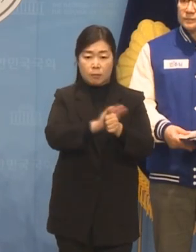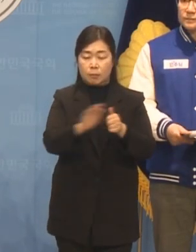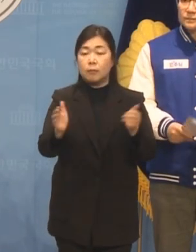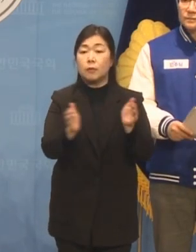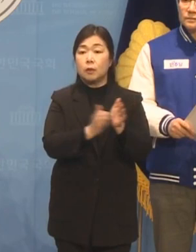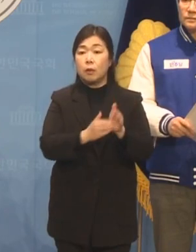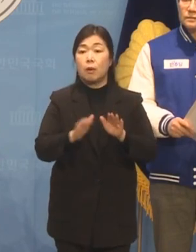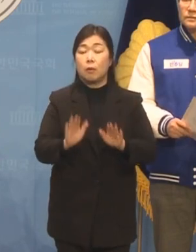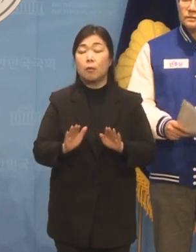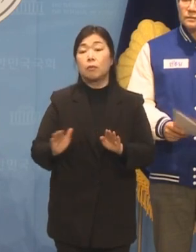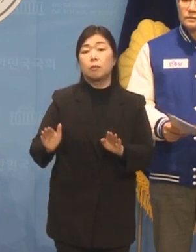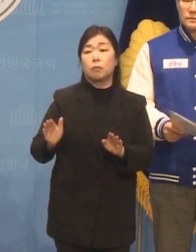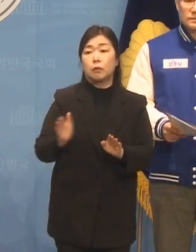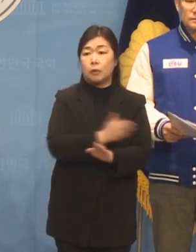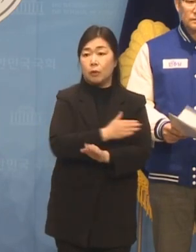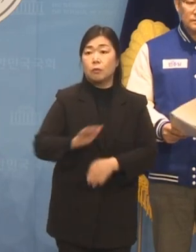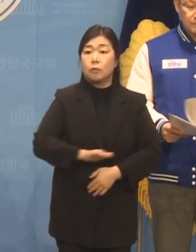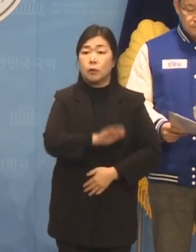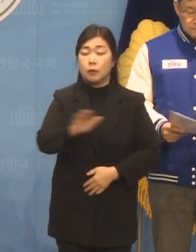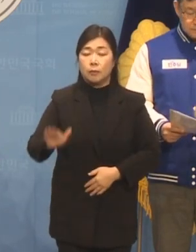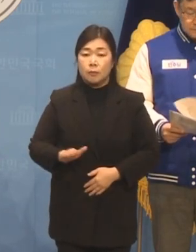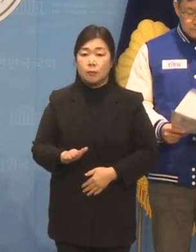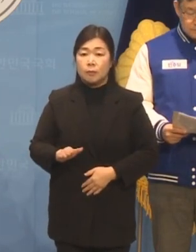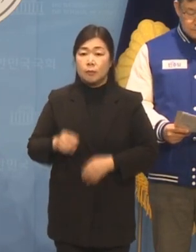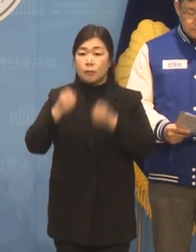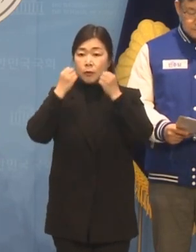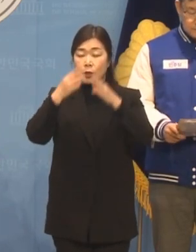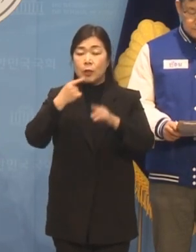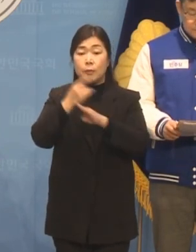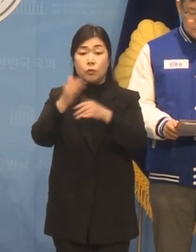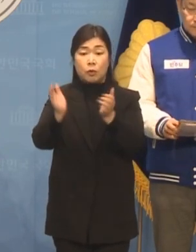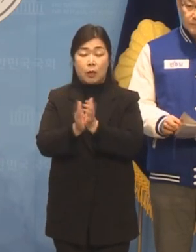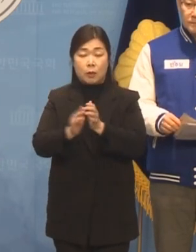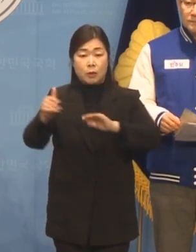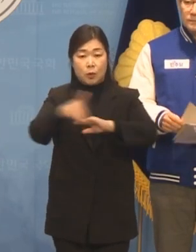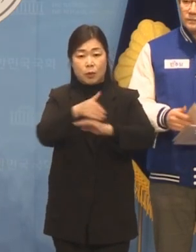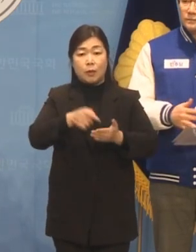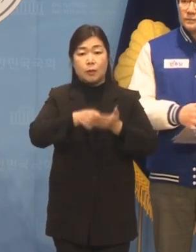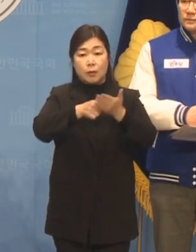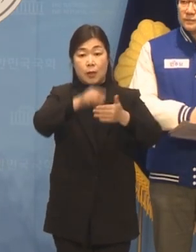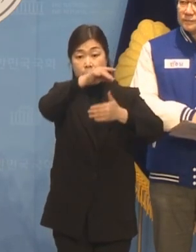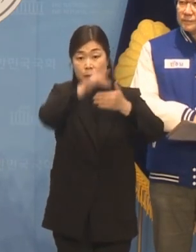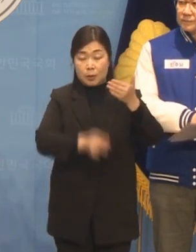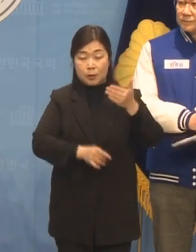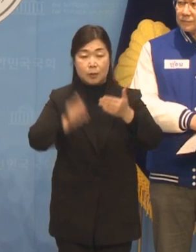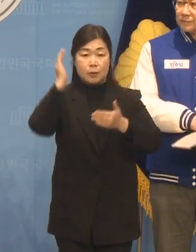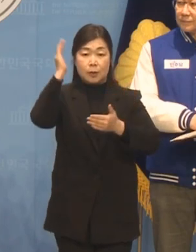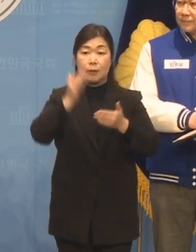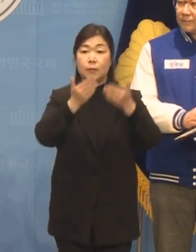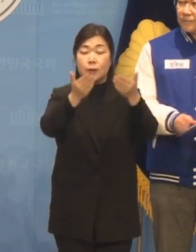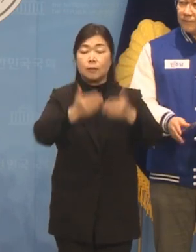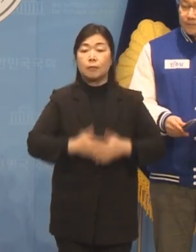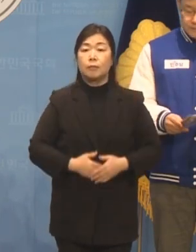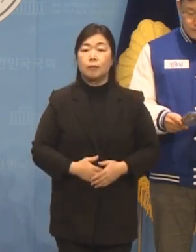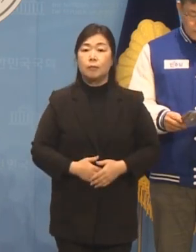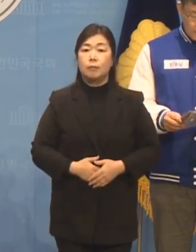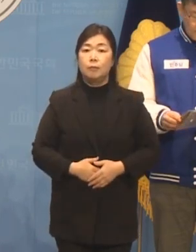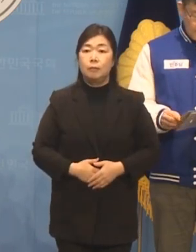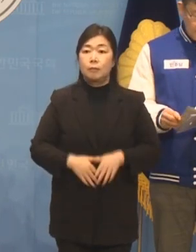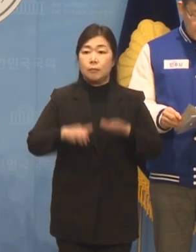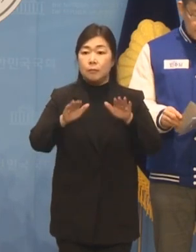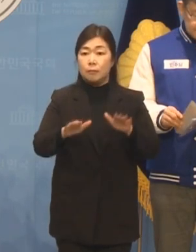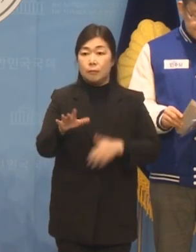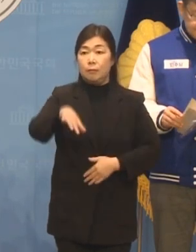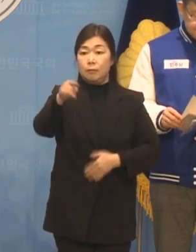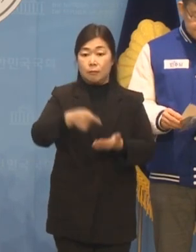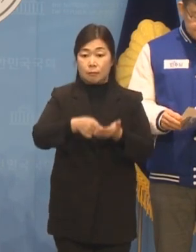그리고 오늘부터 저희 뉴민주당 정책제안 시리즈 기자회견을 시작하려고 합니다. 오늘